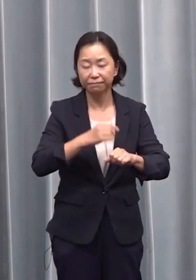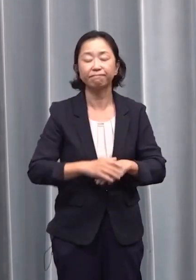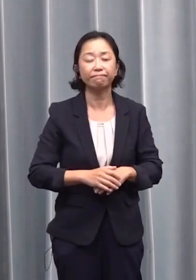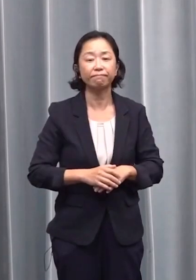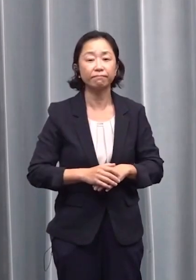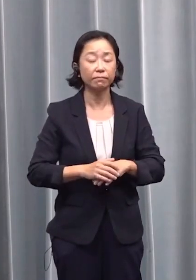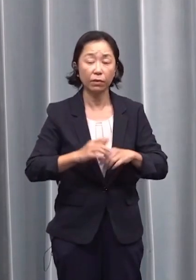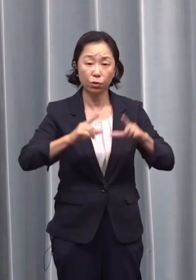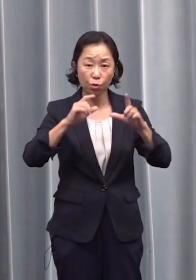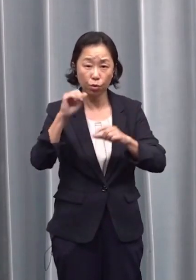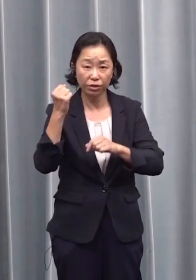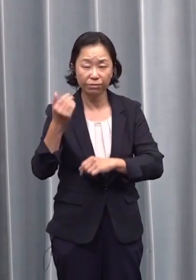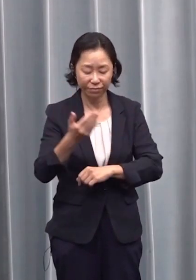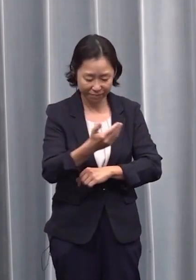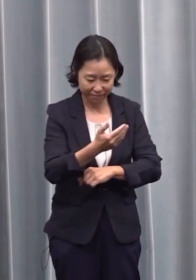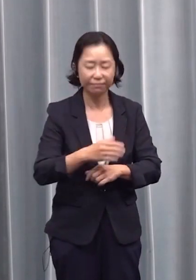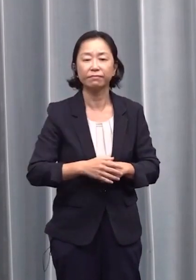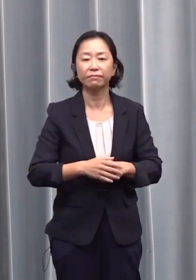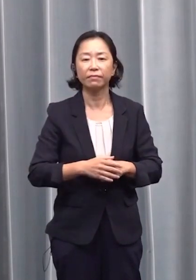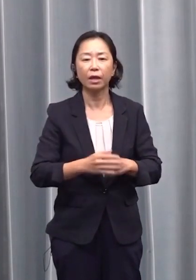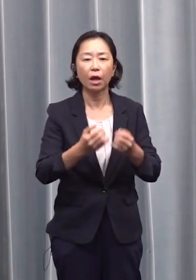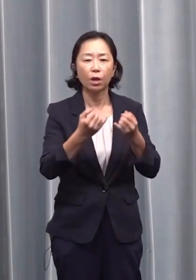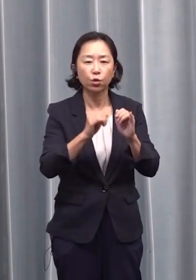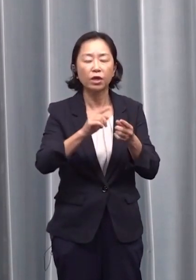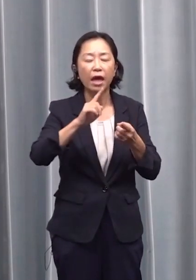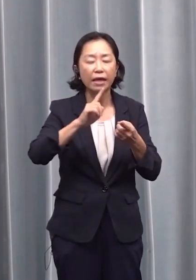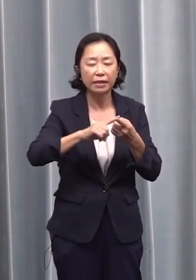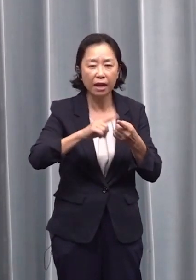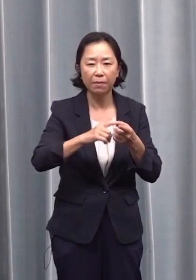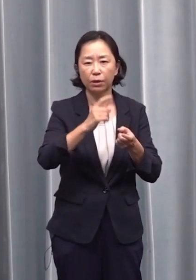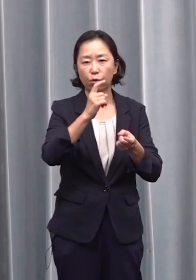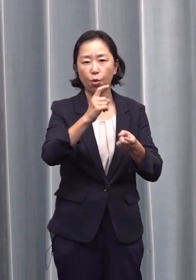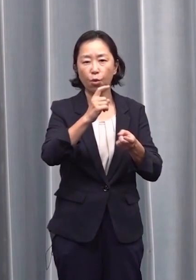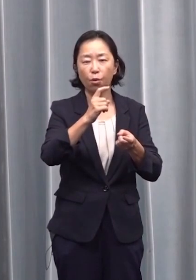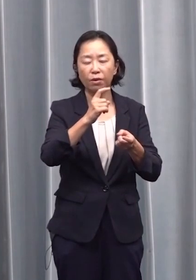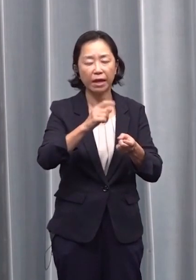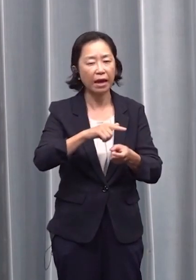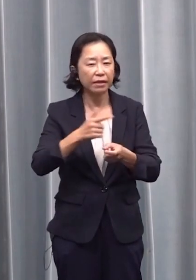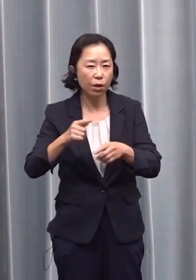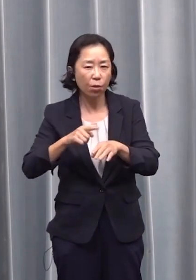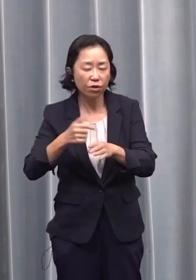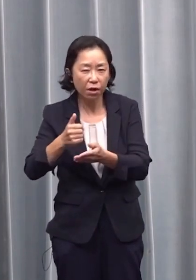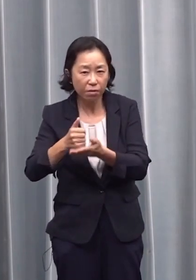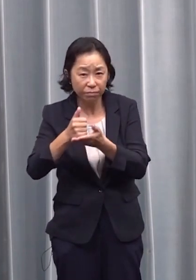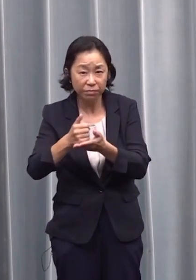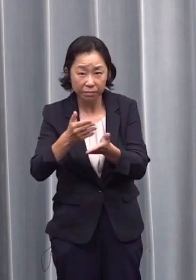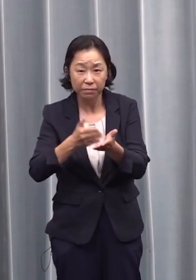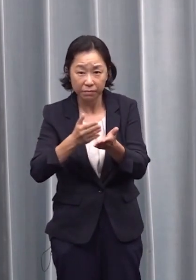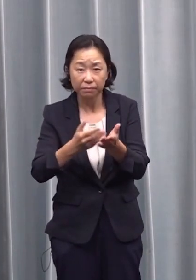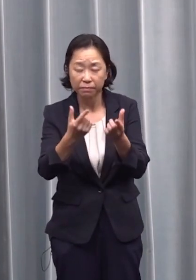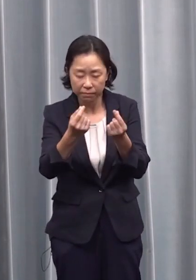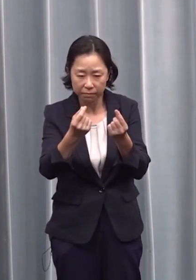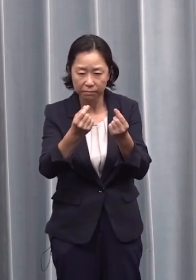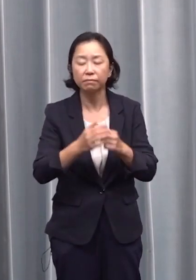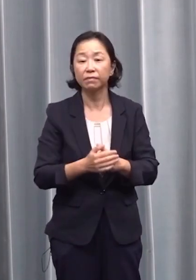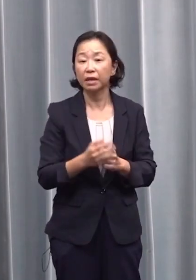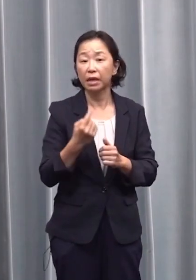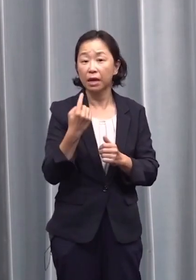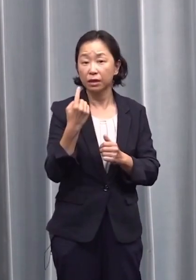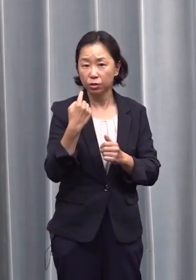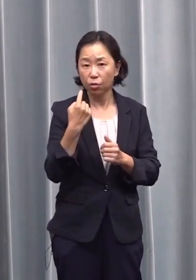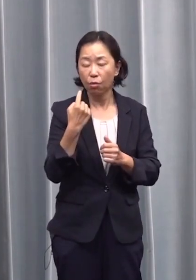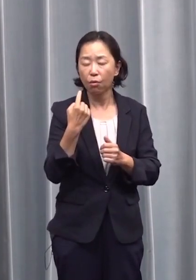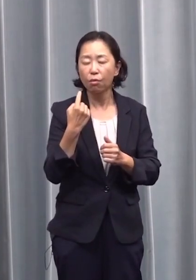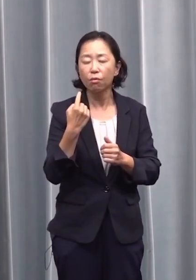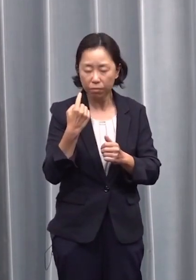東京望月です。まあ、女性ならではという言葉については多様性を重視しているんだというご発言でした。まあ、昨日多分歴代初